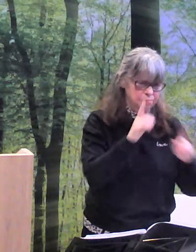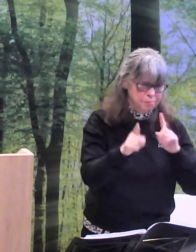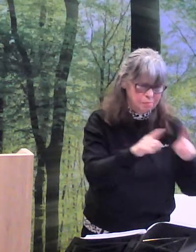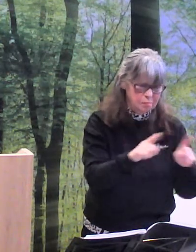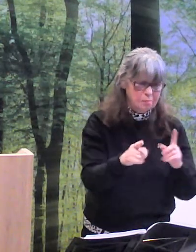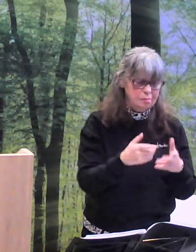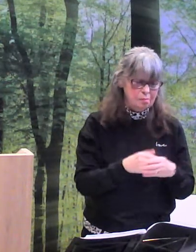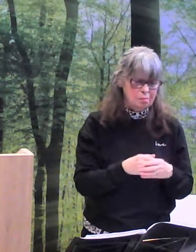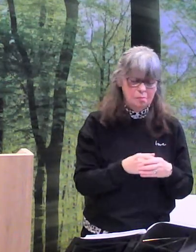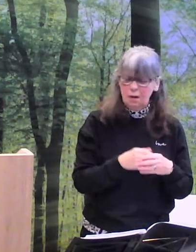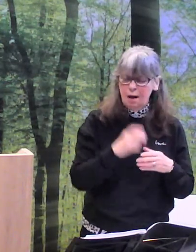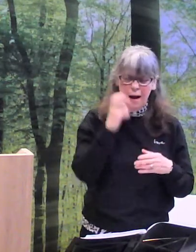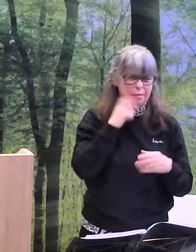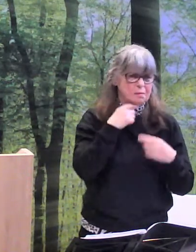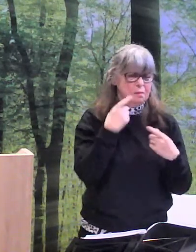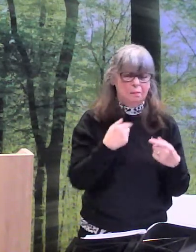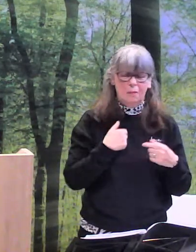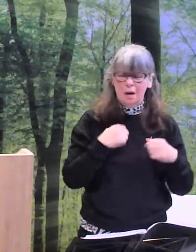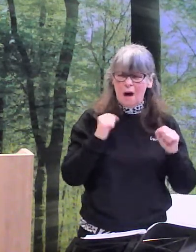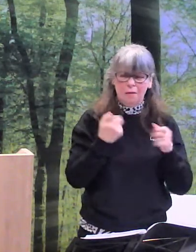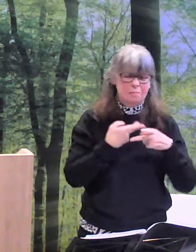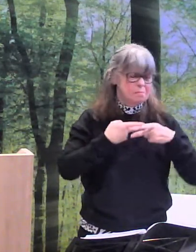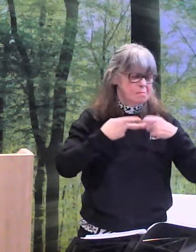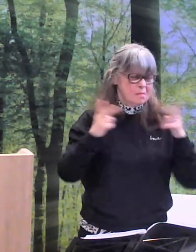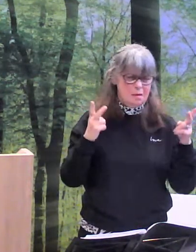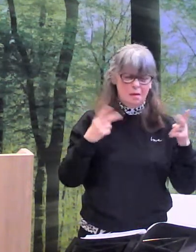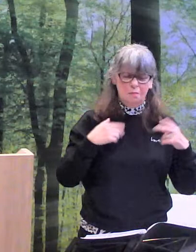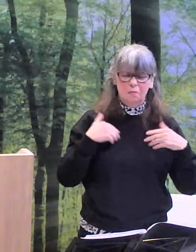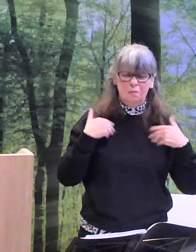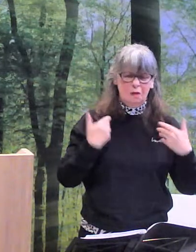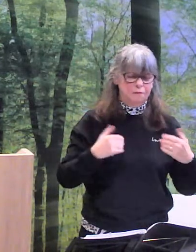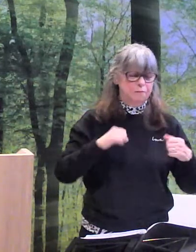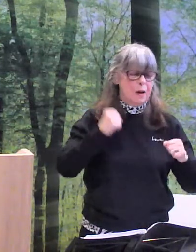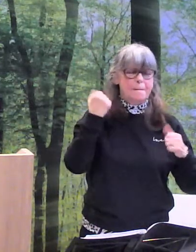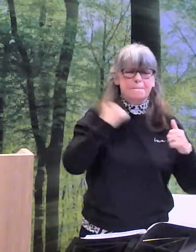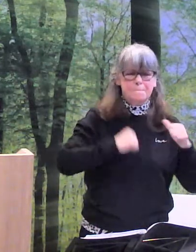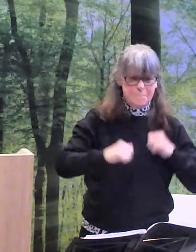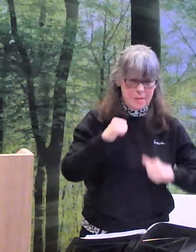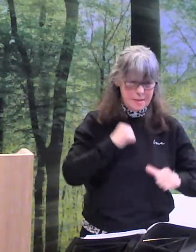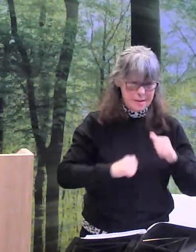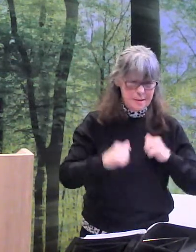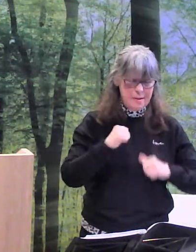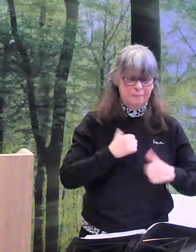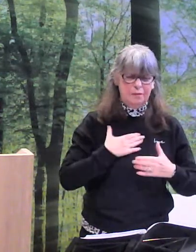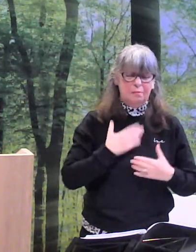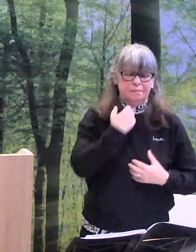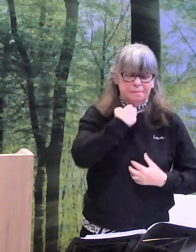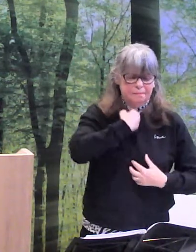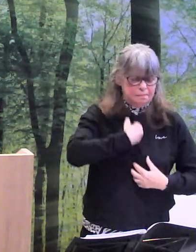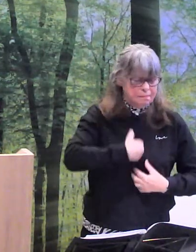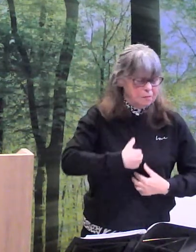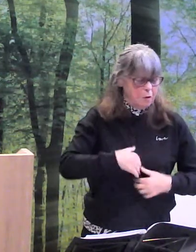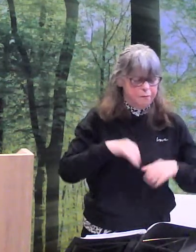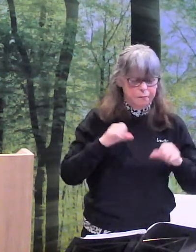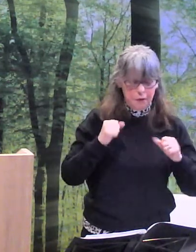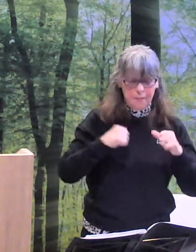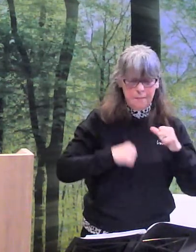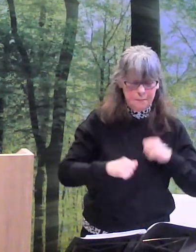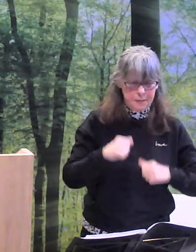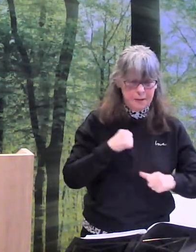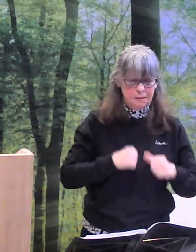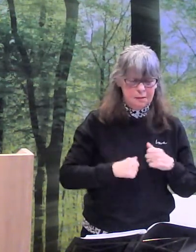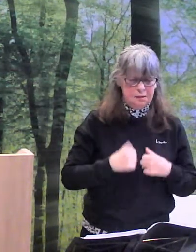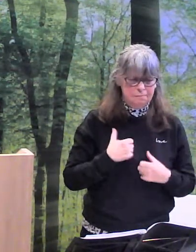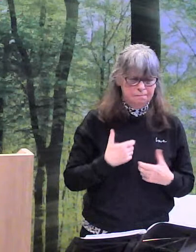aankwam, met de tolk erbij, hij zei, ik kan niet meer, ik ben moe. Ik heb heel veel pijn. Ik